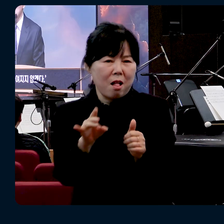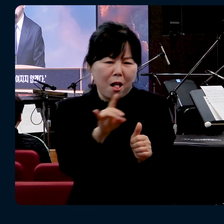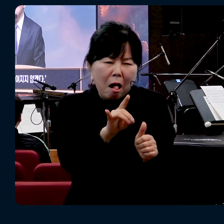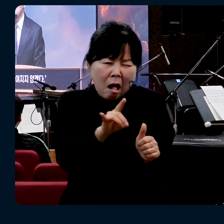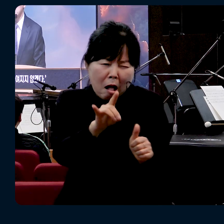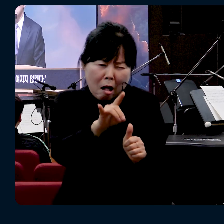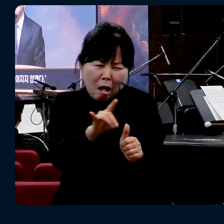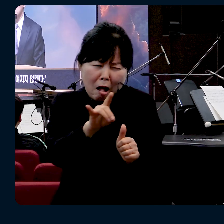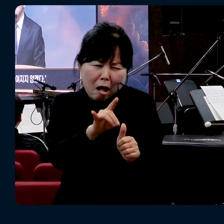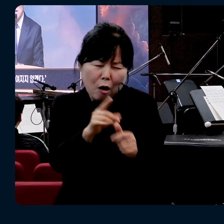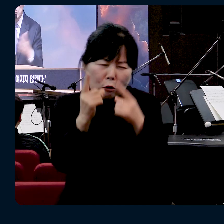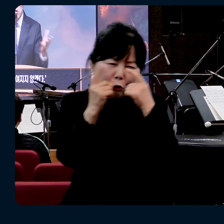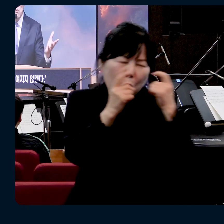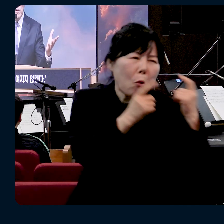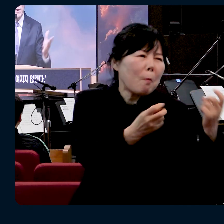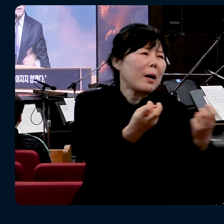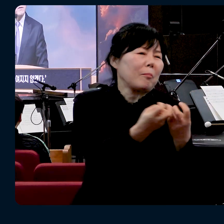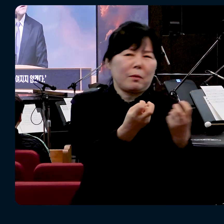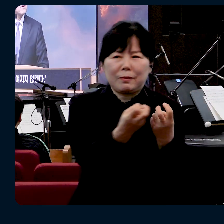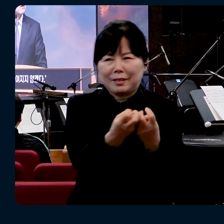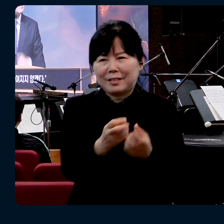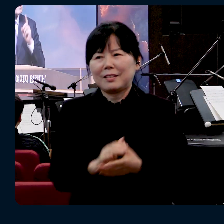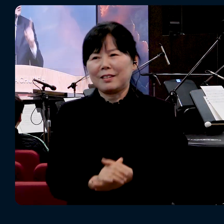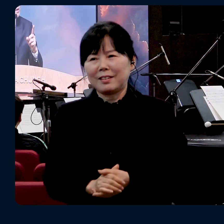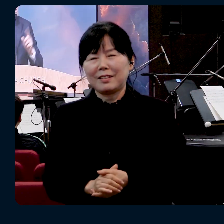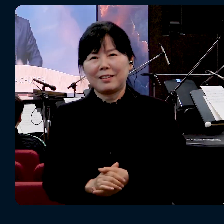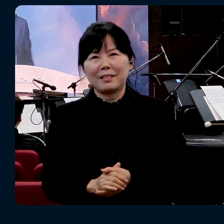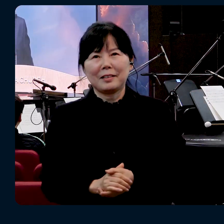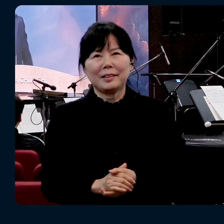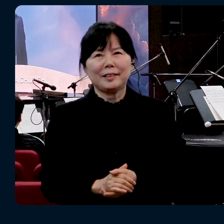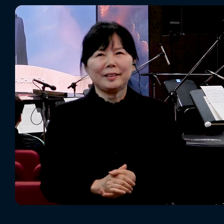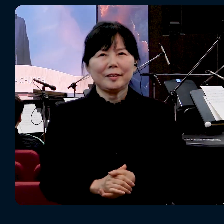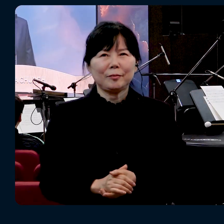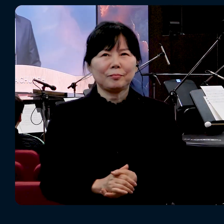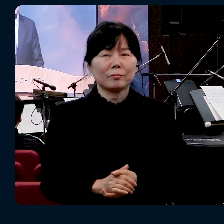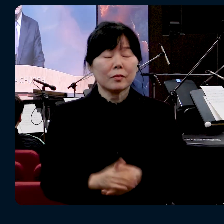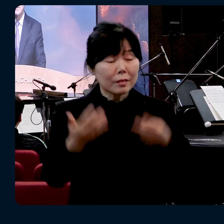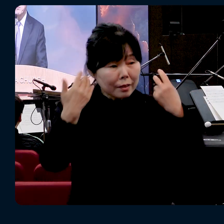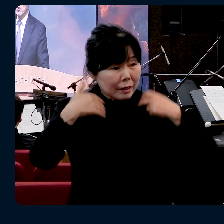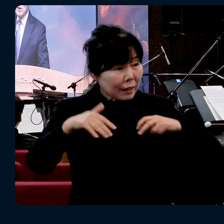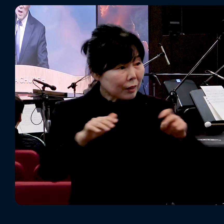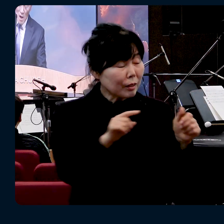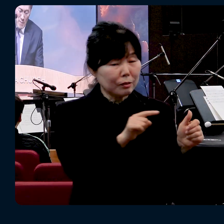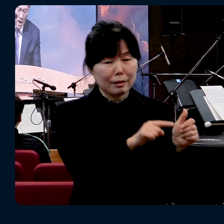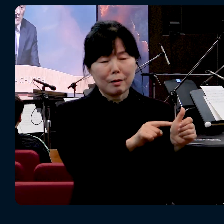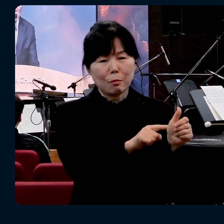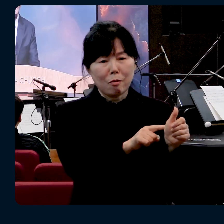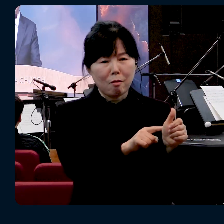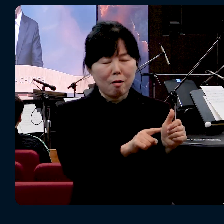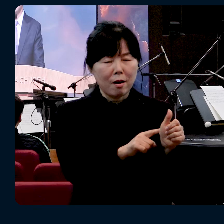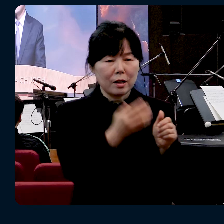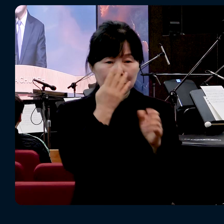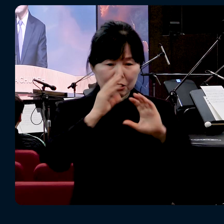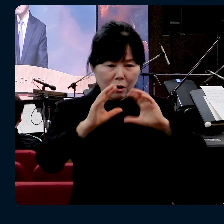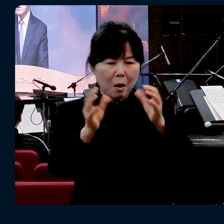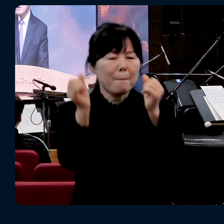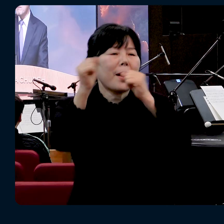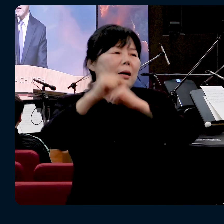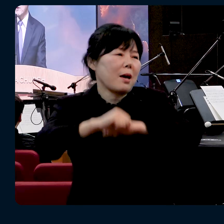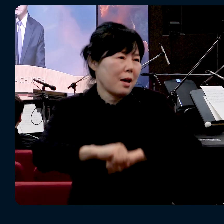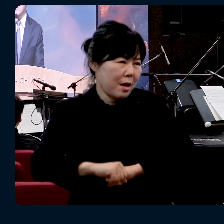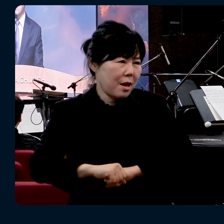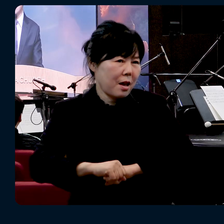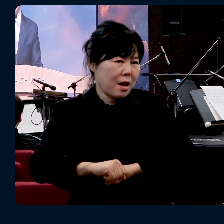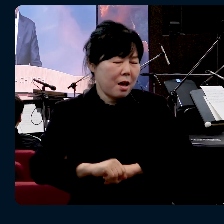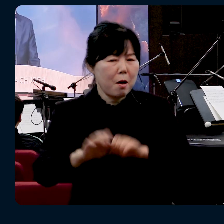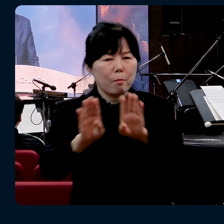간교한 방법이라고요. 그게 무서운 거예요. 자, 그러니까 다니엘은 비록 나라가 망하면서